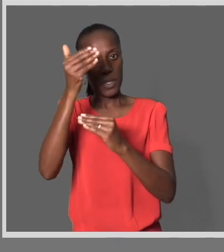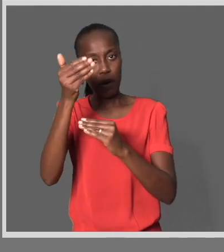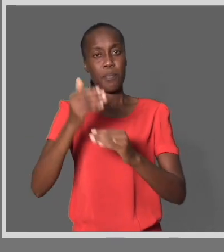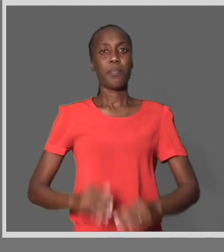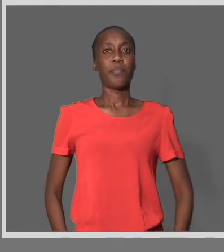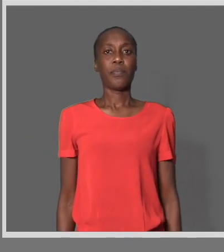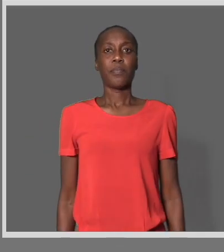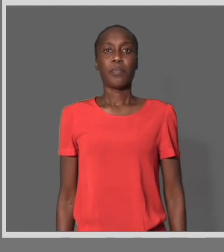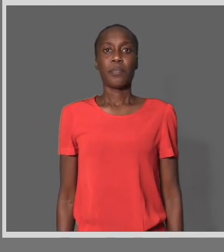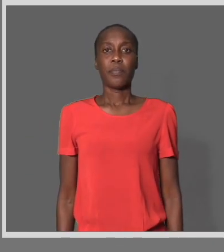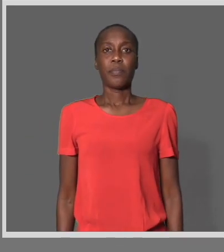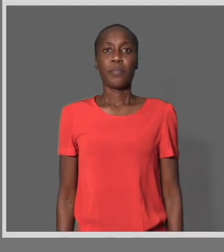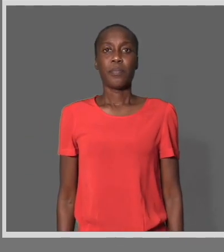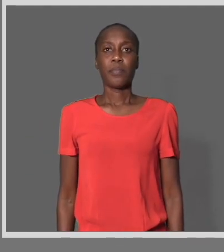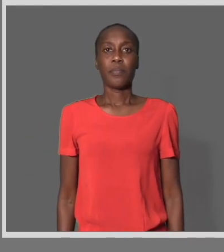Nós voltamos daqui a sete dias. Até lá.